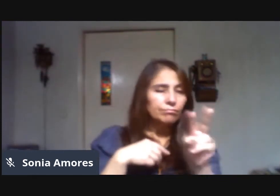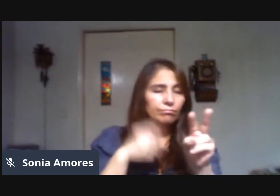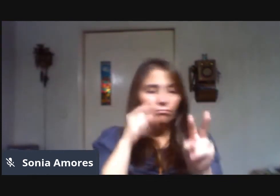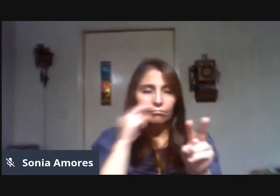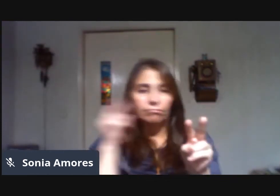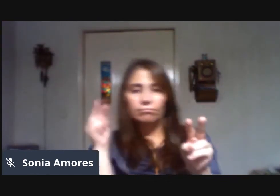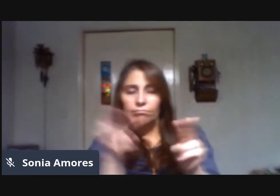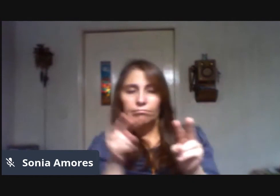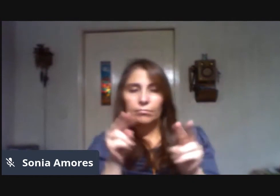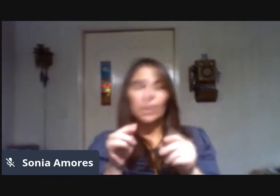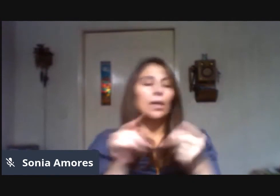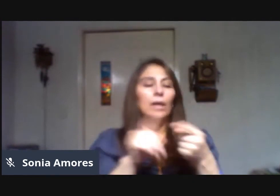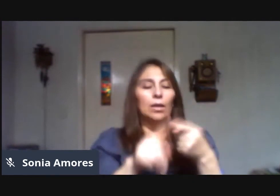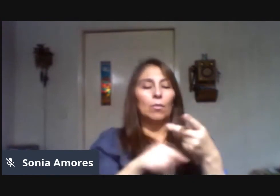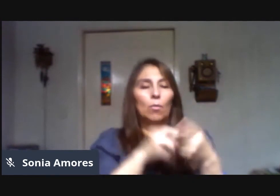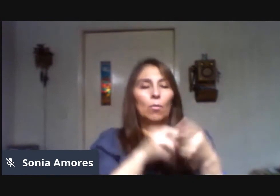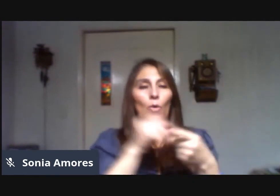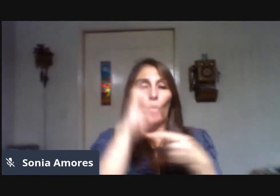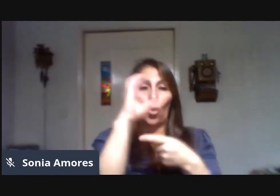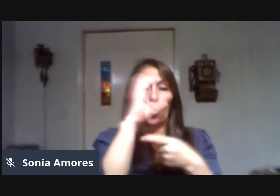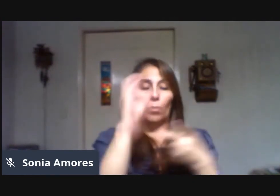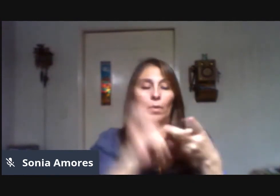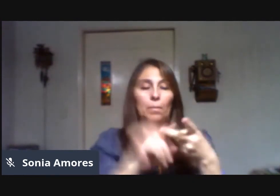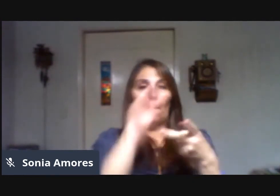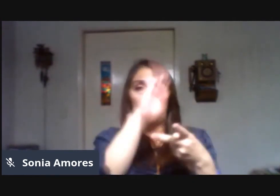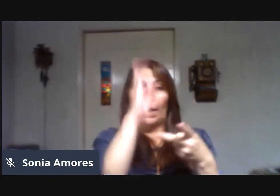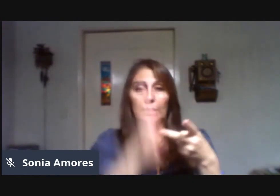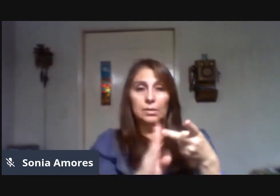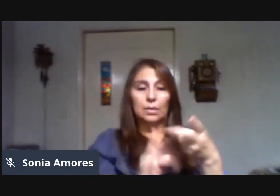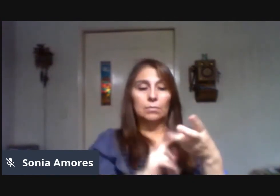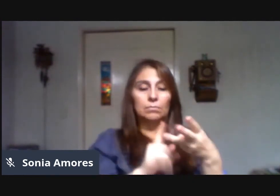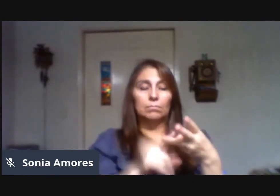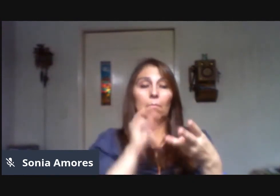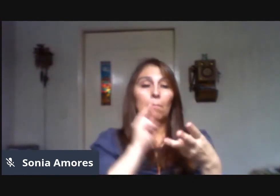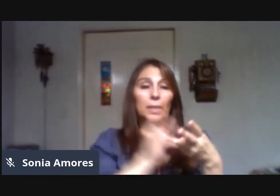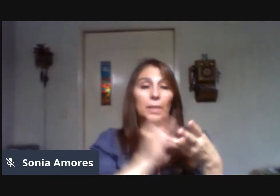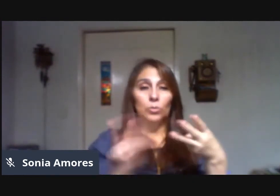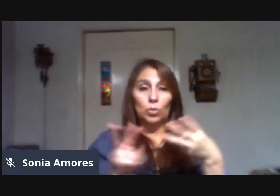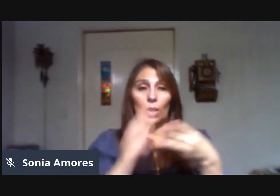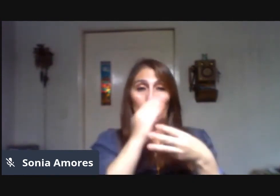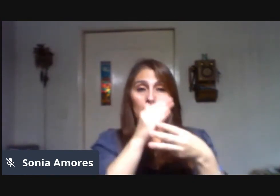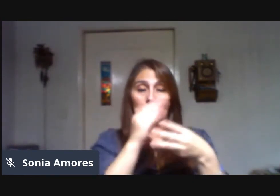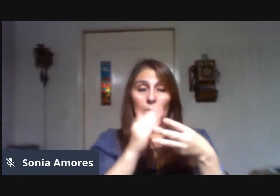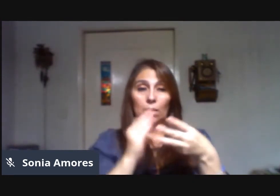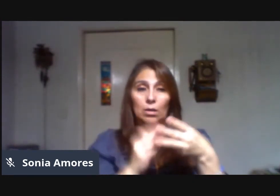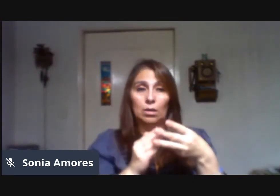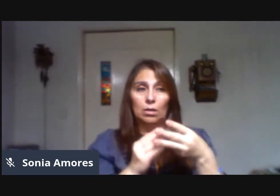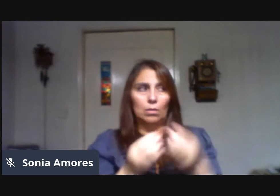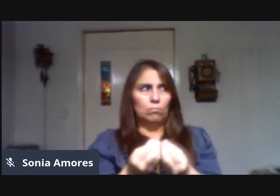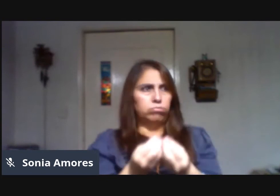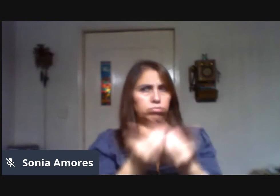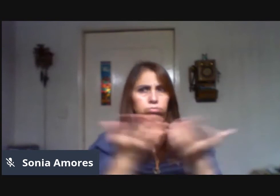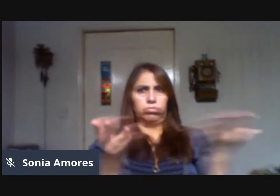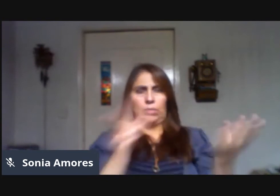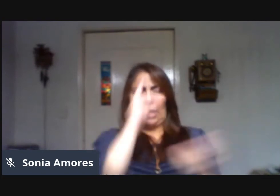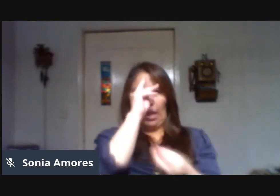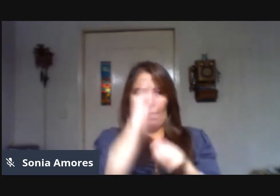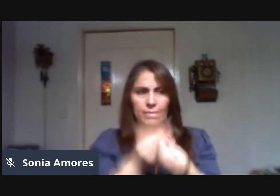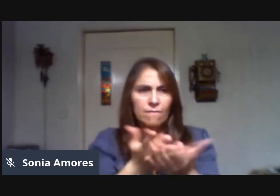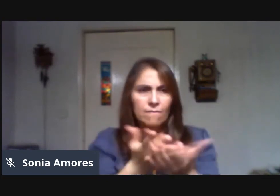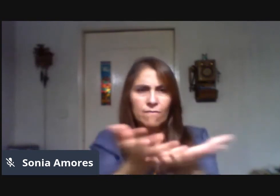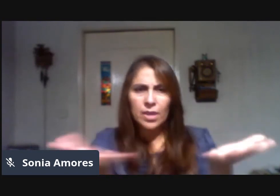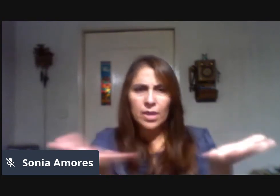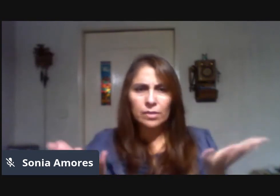Brasil, como Venezuela, están dentro de los países más megadiversos del mundo. Y ese giro que